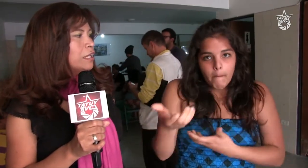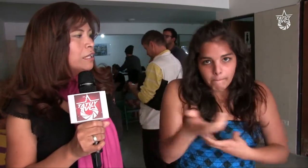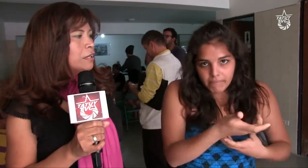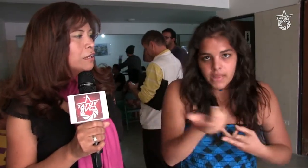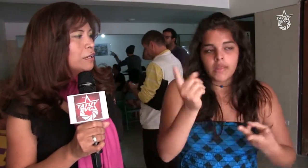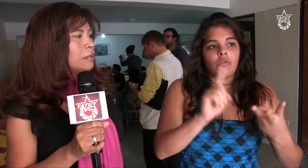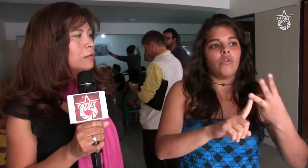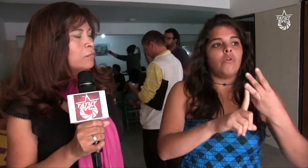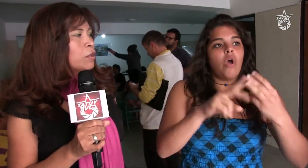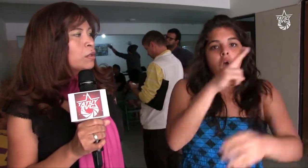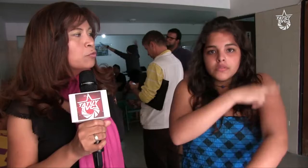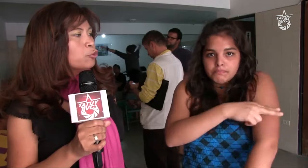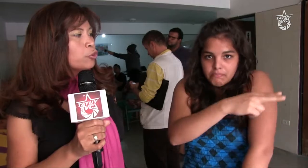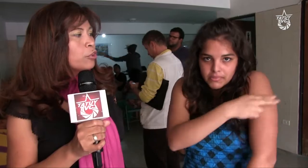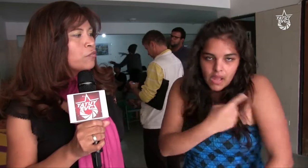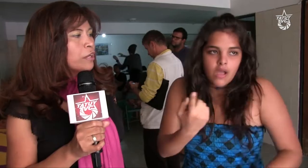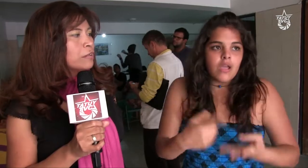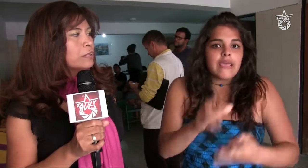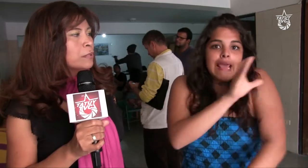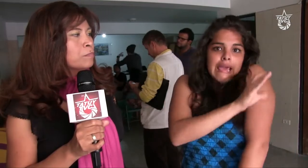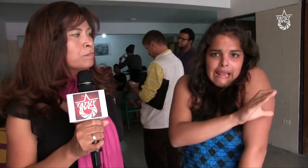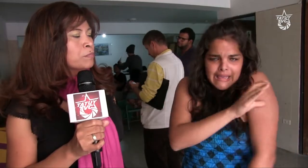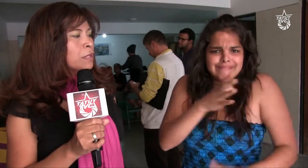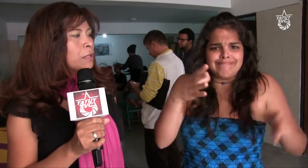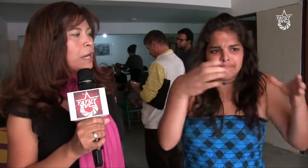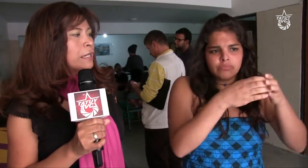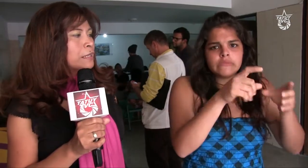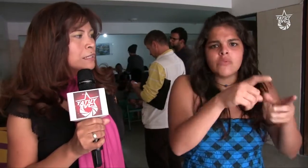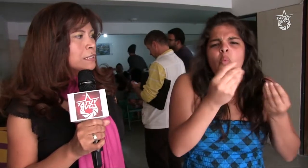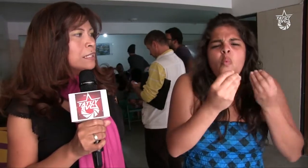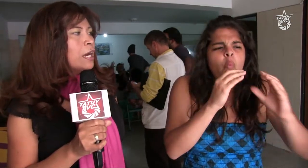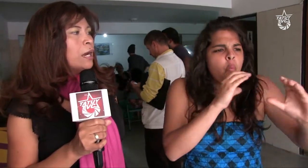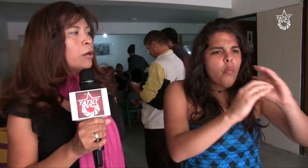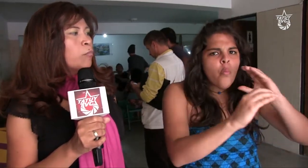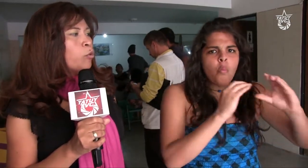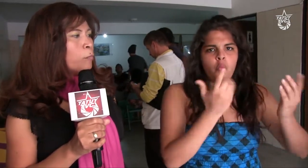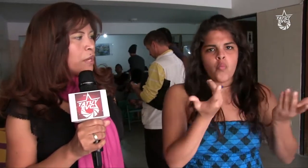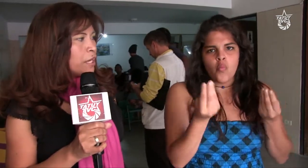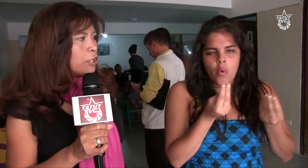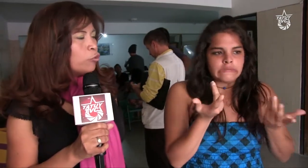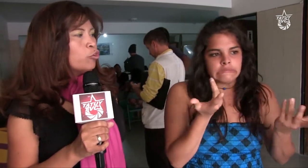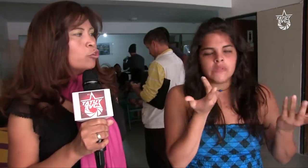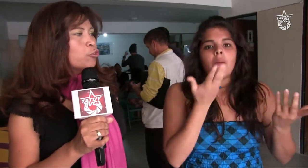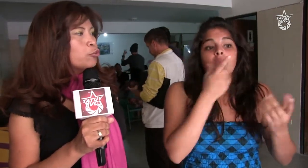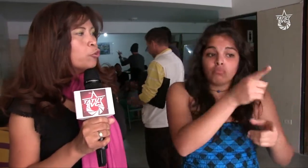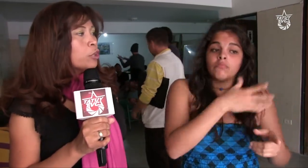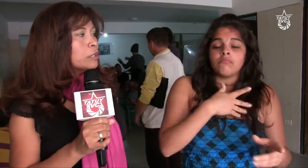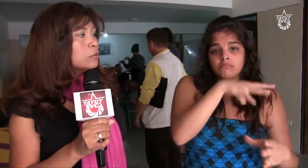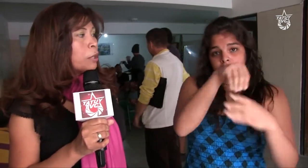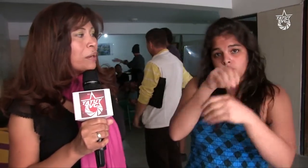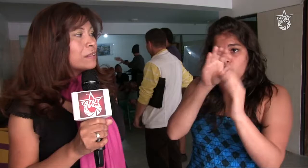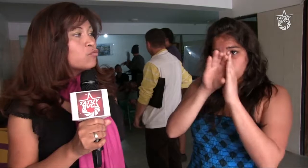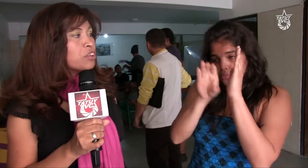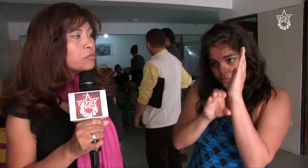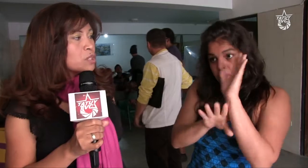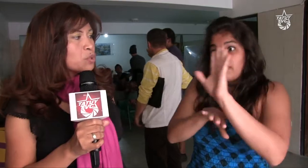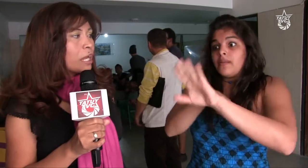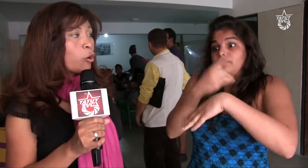tener todas las diferentes alcaldías, bomberos, todos estos que prestan un servicio a la